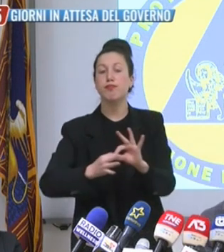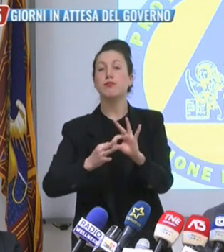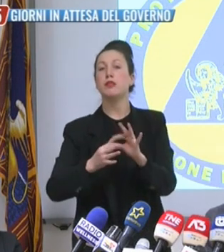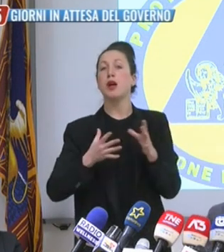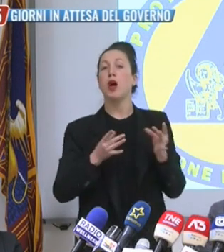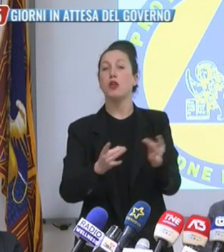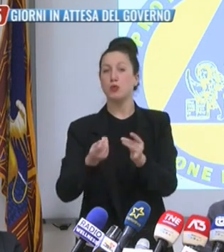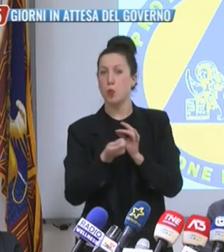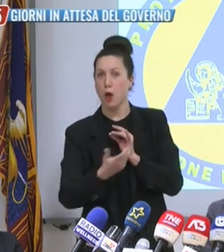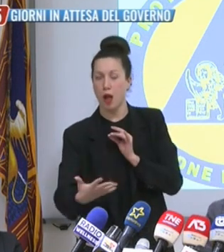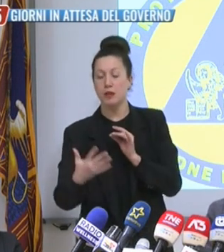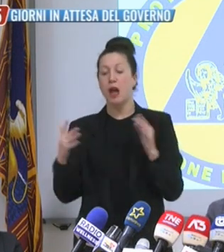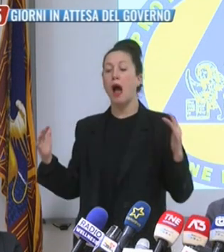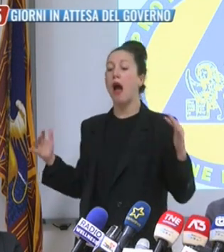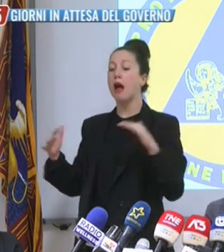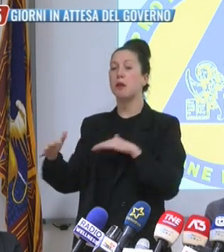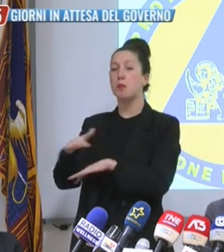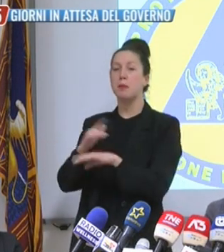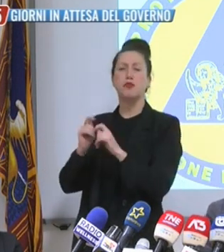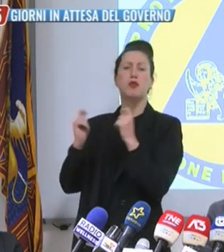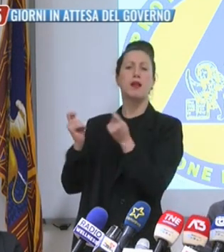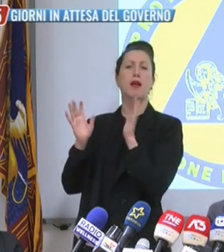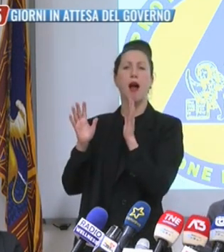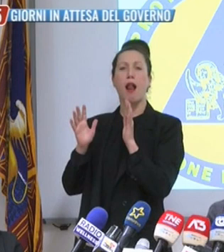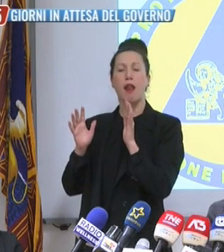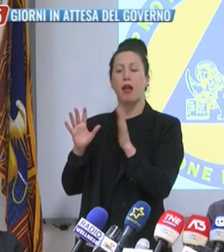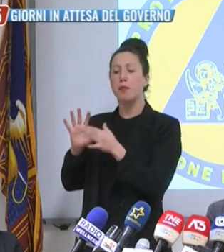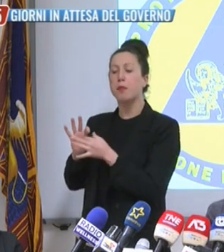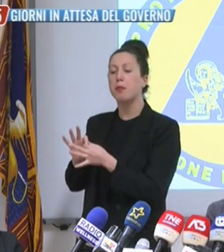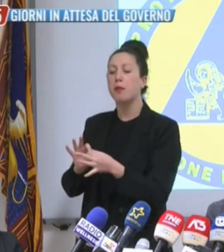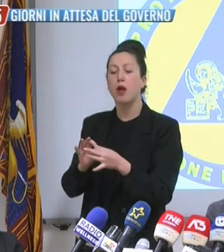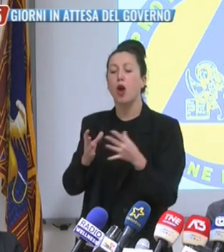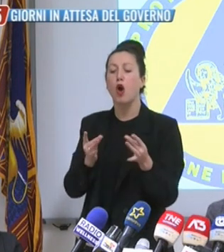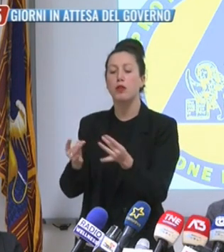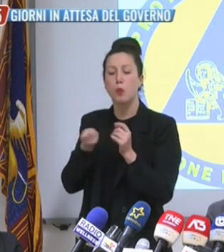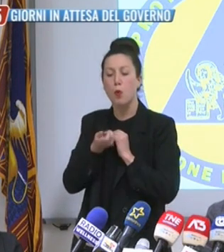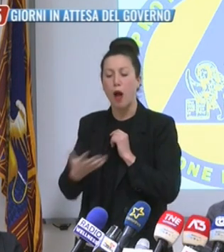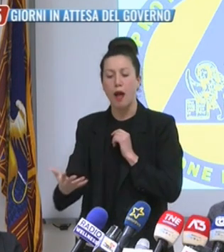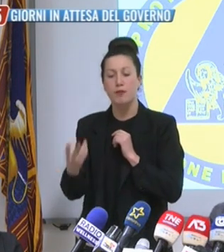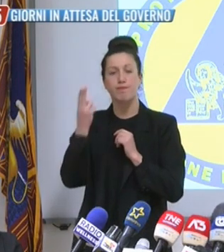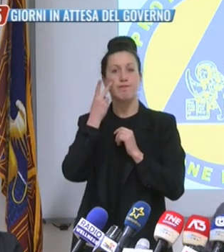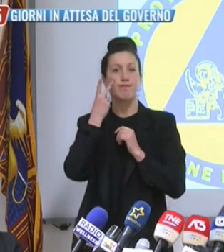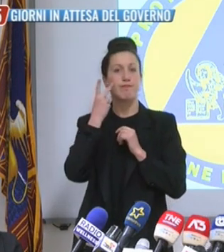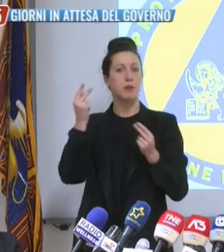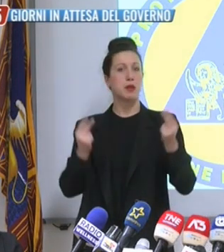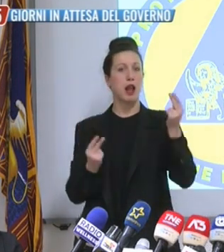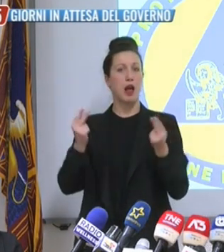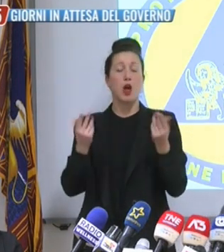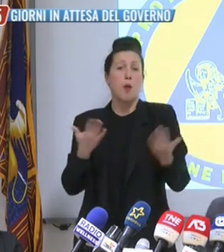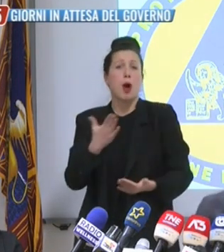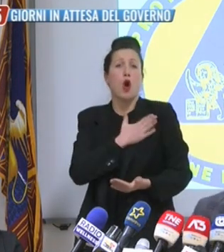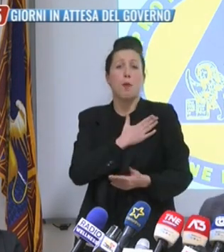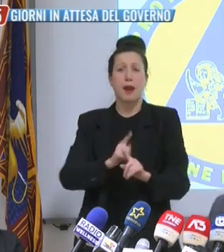generale, senza portare colpe a nessuno. Cioè non è che è una colpa andare a scuola, non è neanche una colpa andare a bere lo